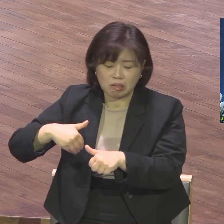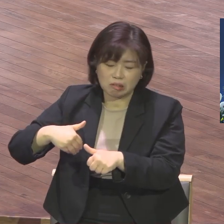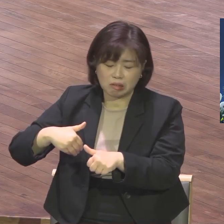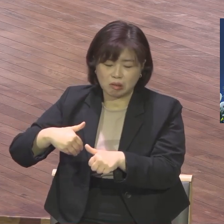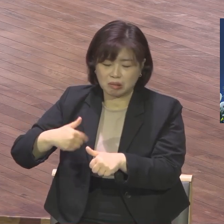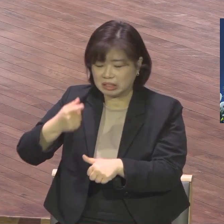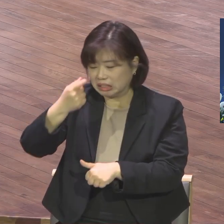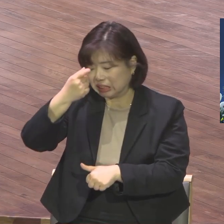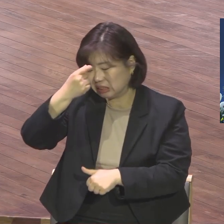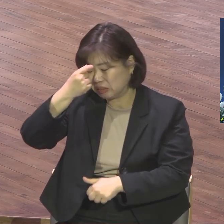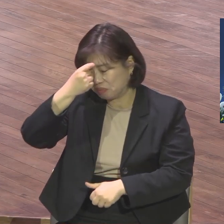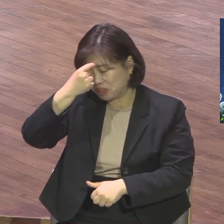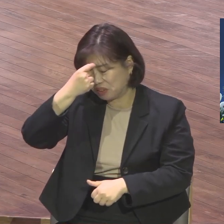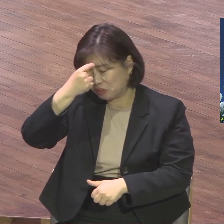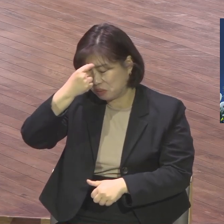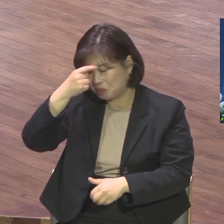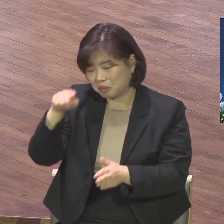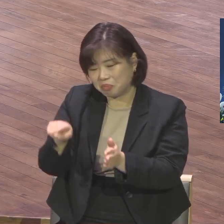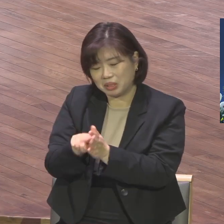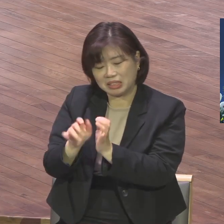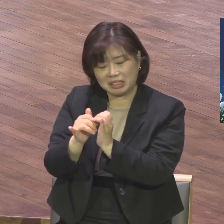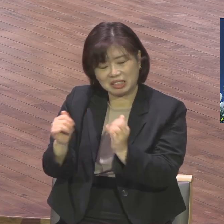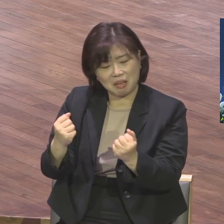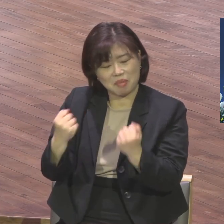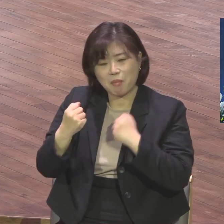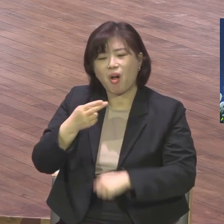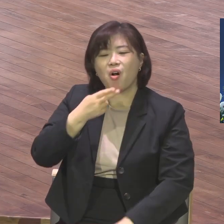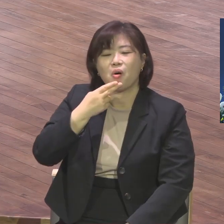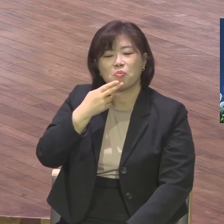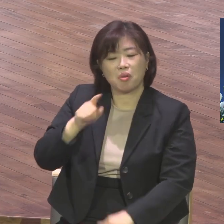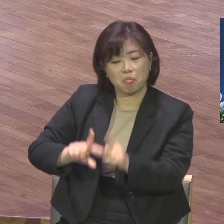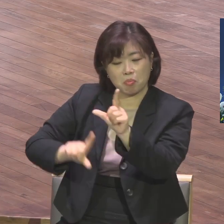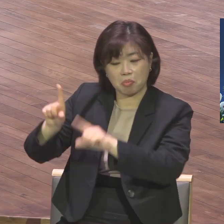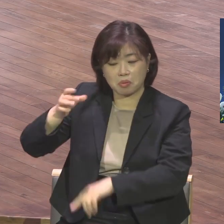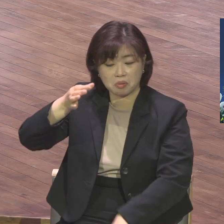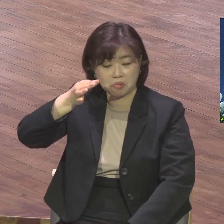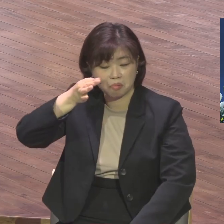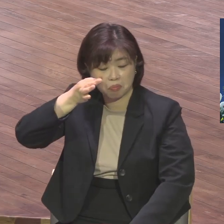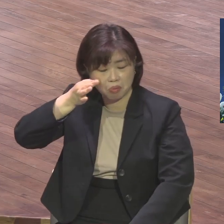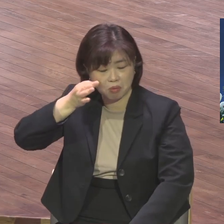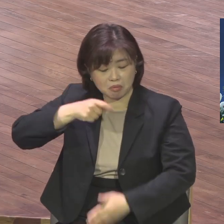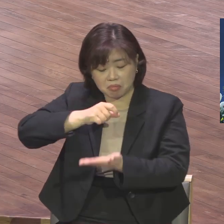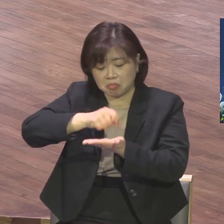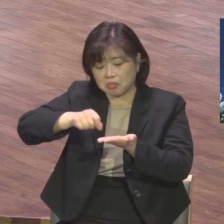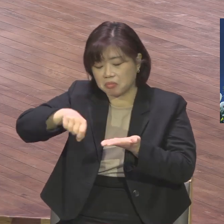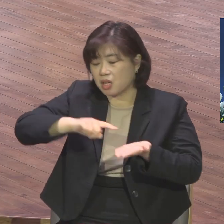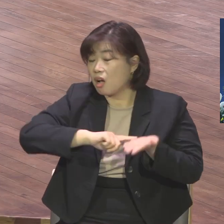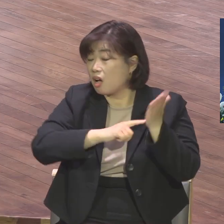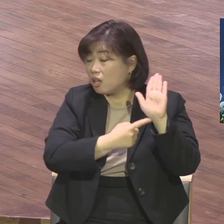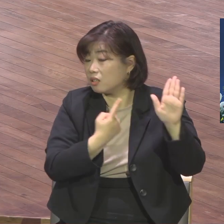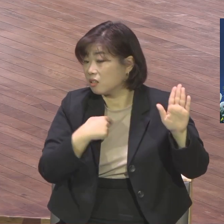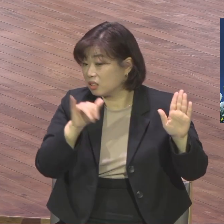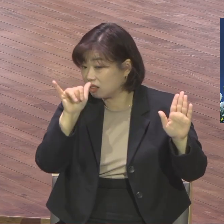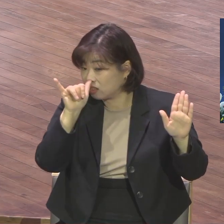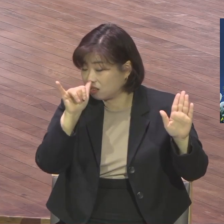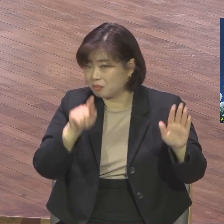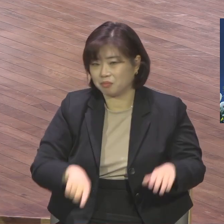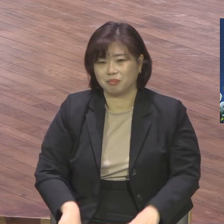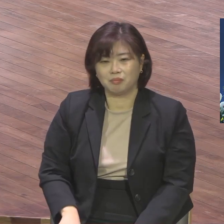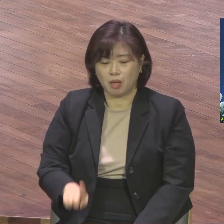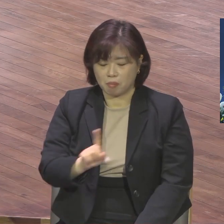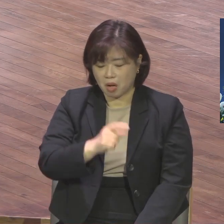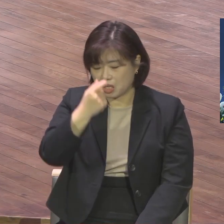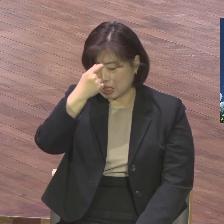세상의 변화를 위해서 기도한다. 인류의 변화를 위해서 기도하고 있는 사람들이 적지 않은 것 같다. 그런데